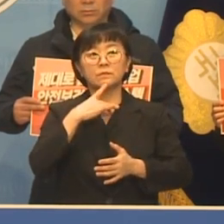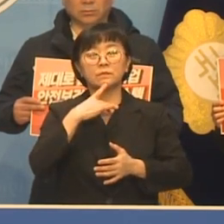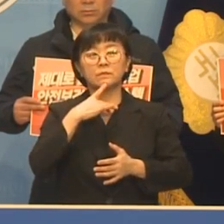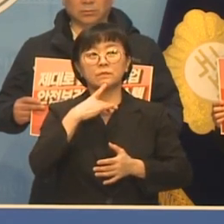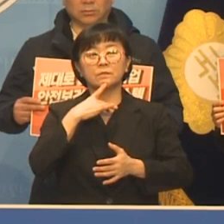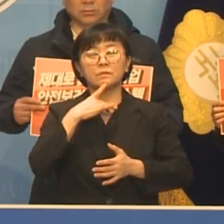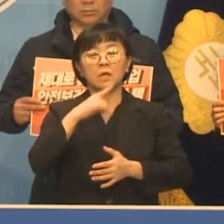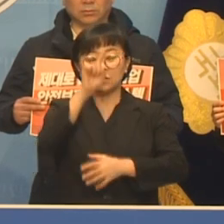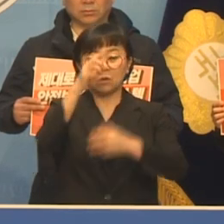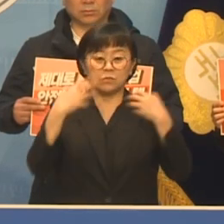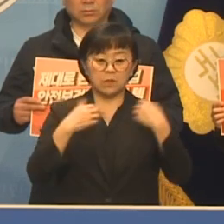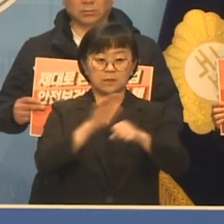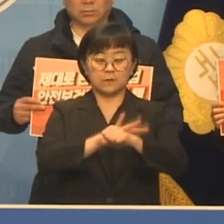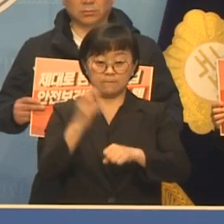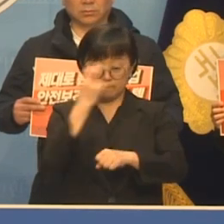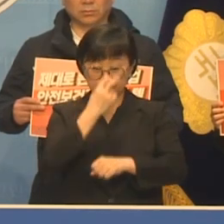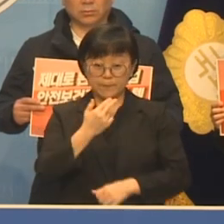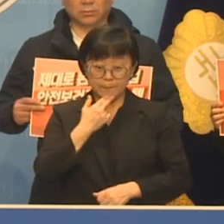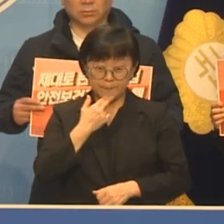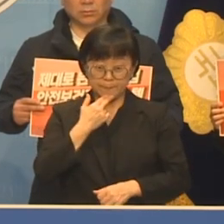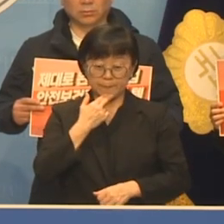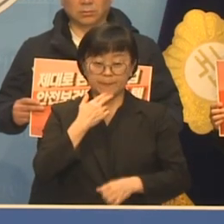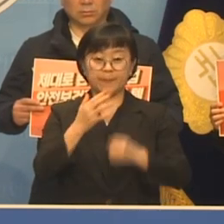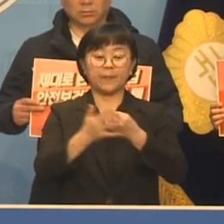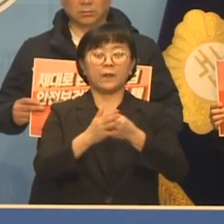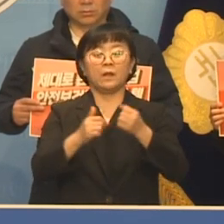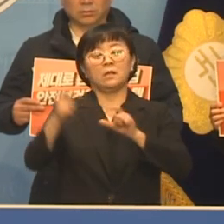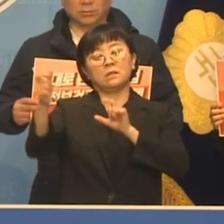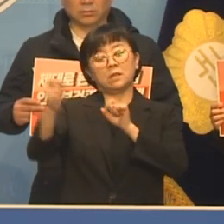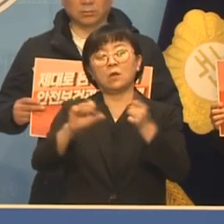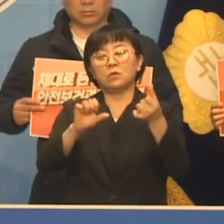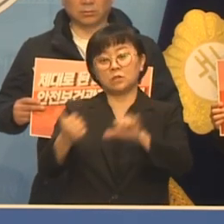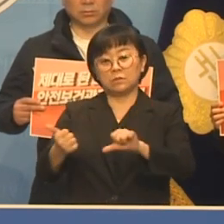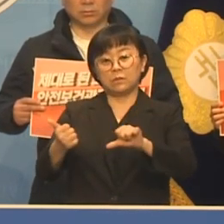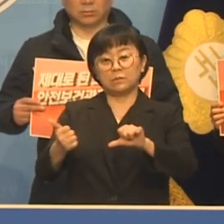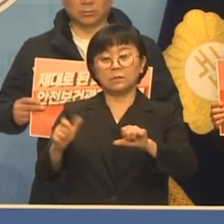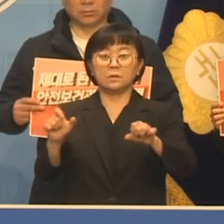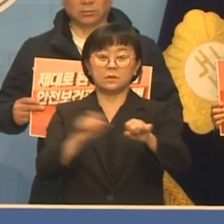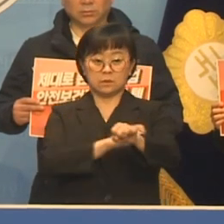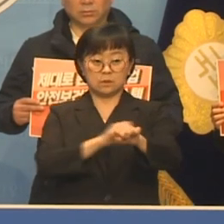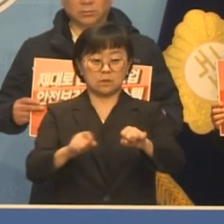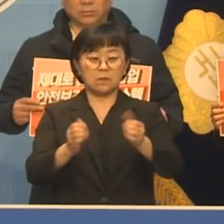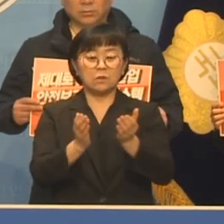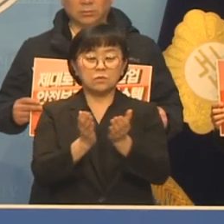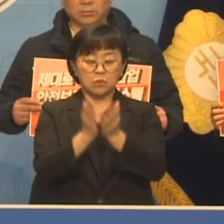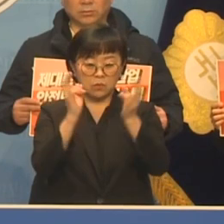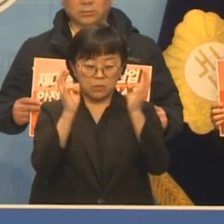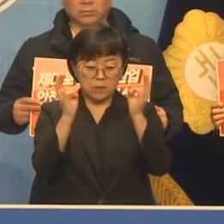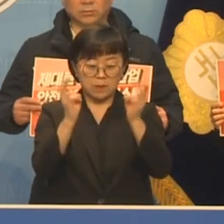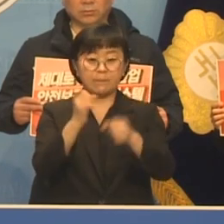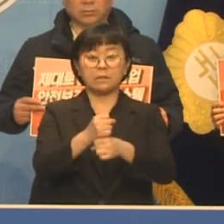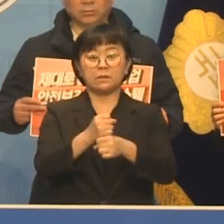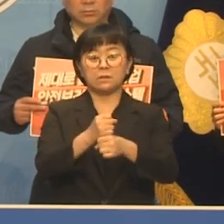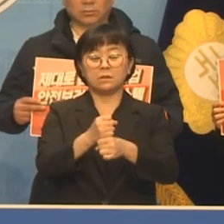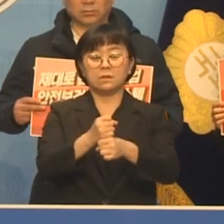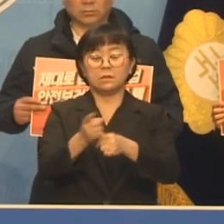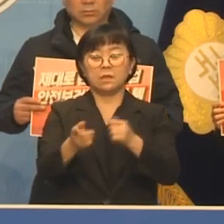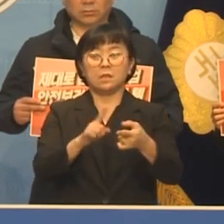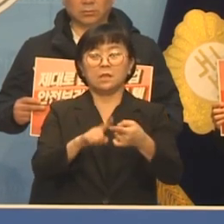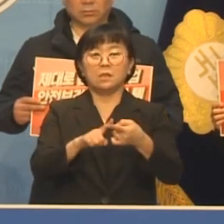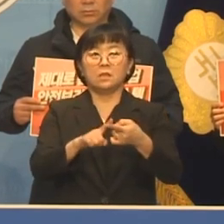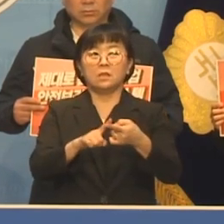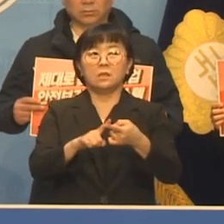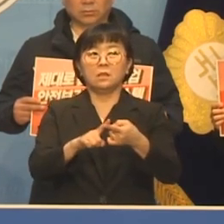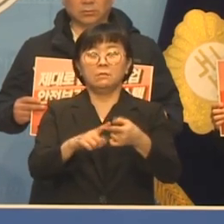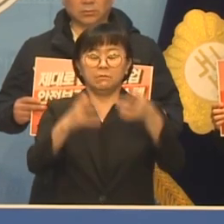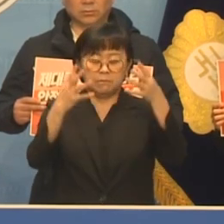이조차 정부가 제대로 검토하지 않는다면 다가올 죽음을, 특히 조선소에서 벌어지는 이